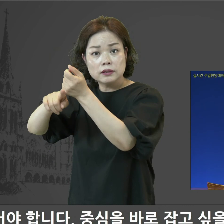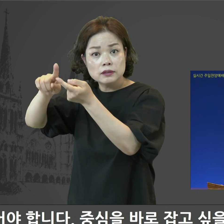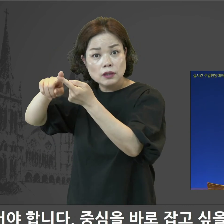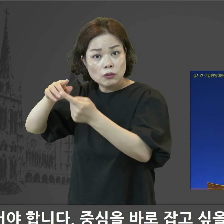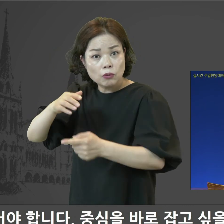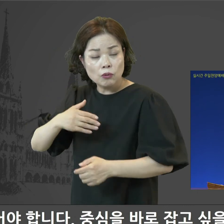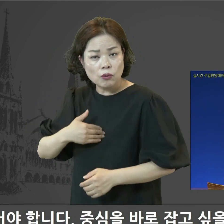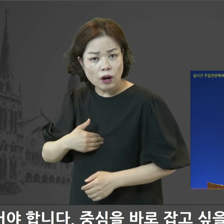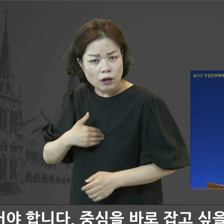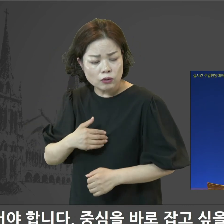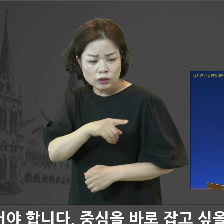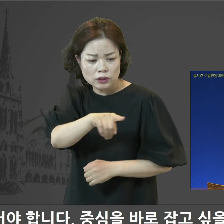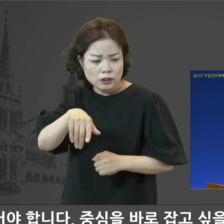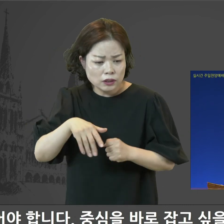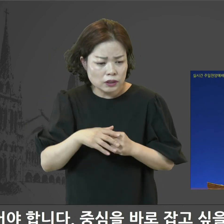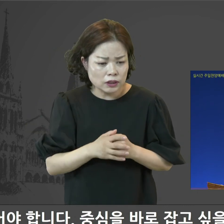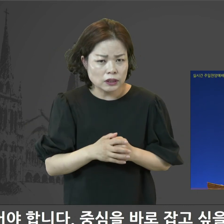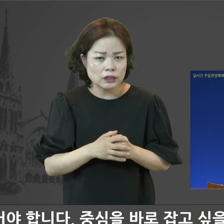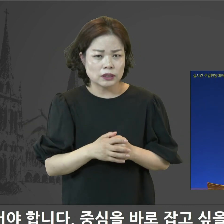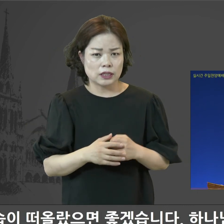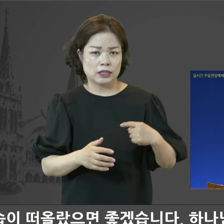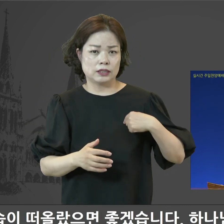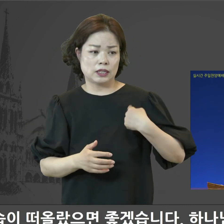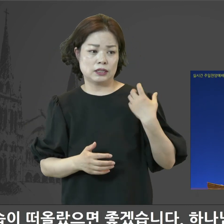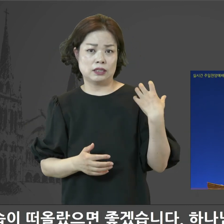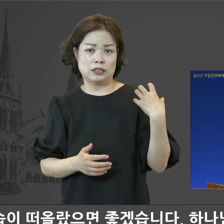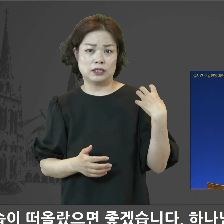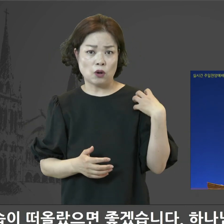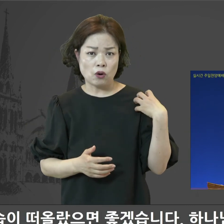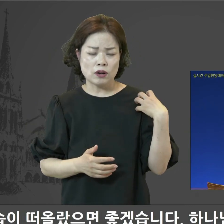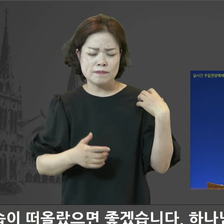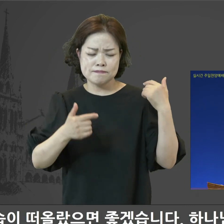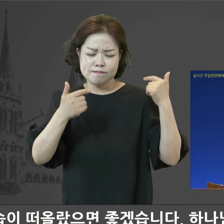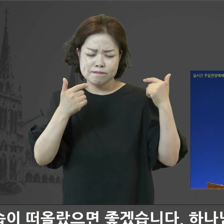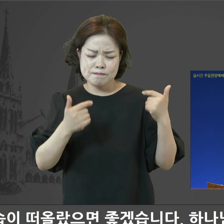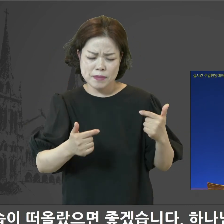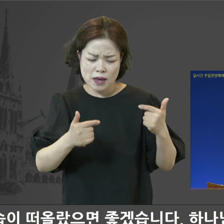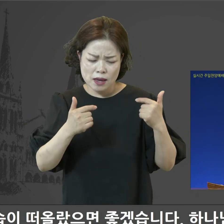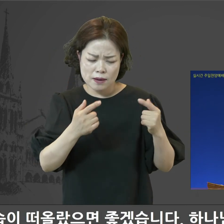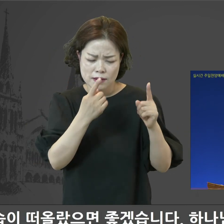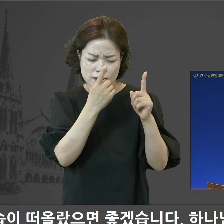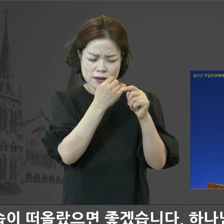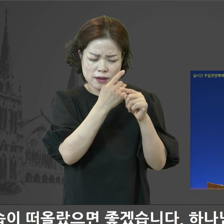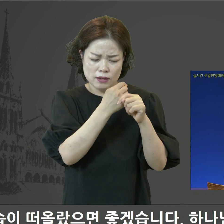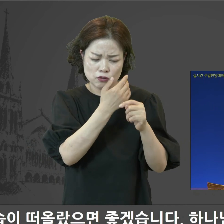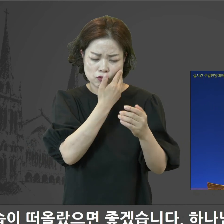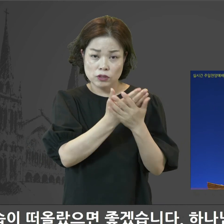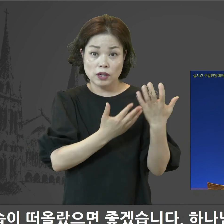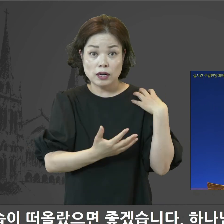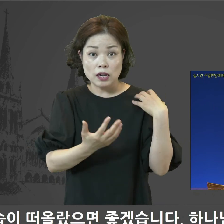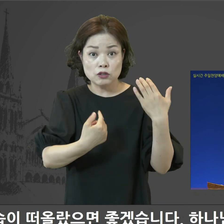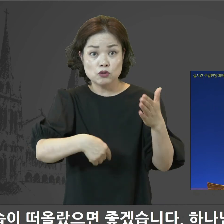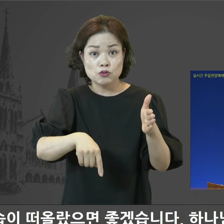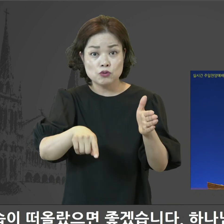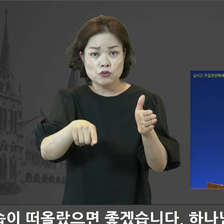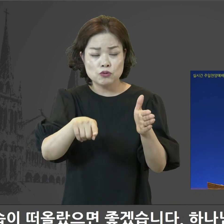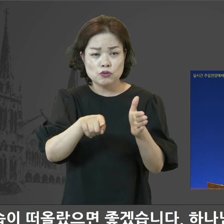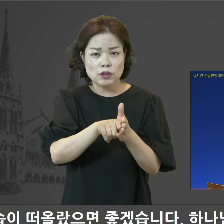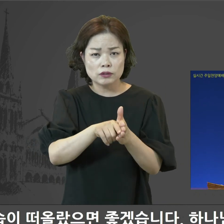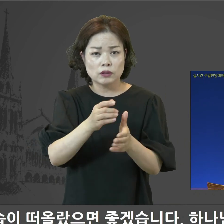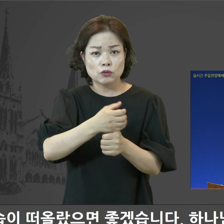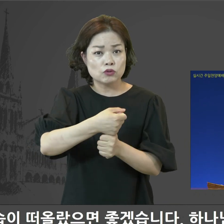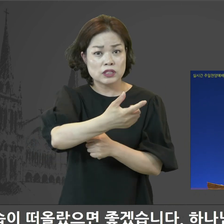알고 그 안에서 자신의 역할을 매일매일 알기 위해 그가 놓치지 않았던